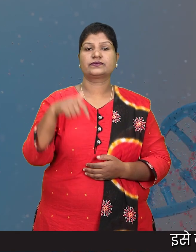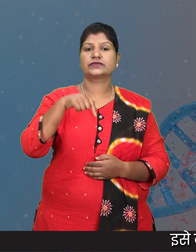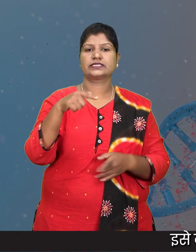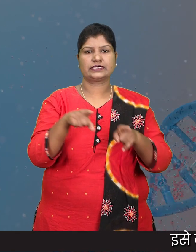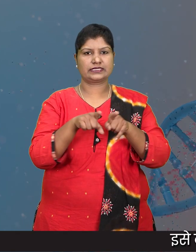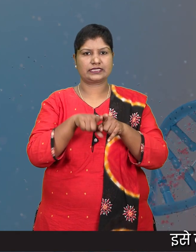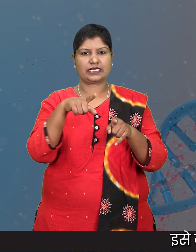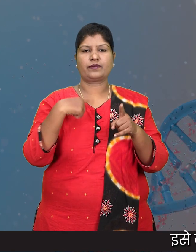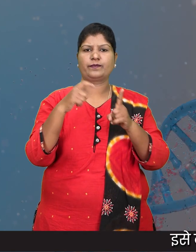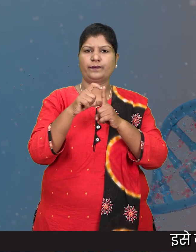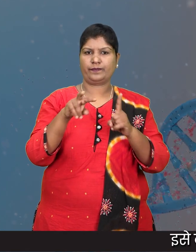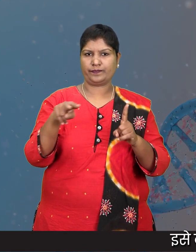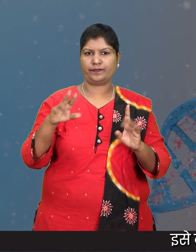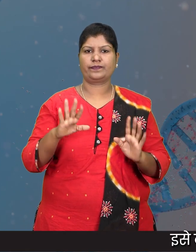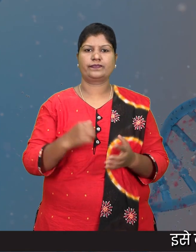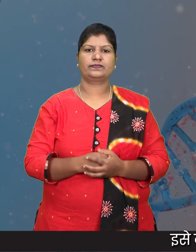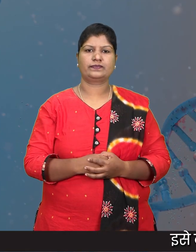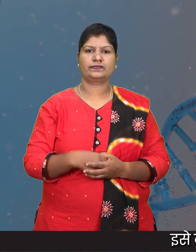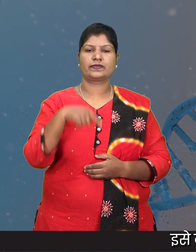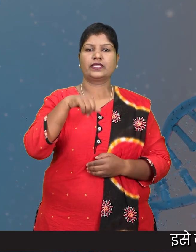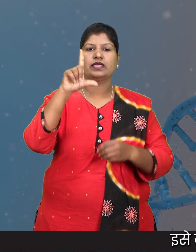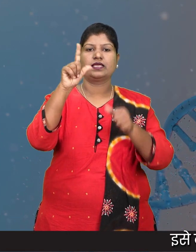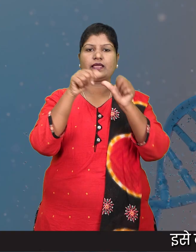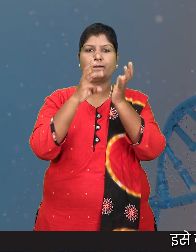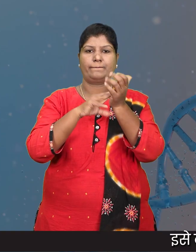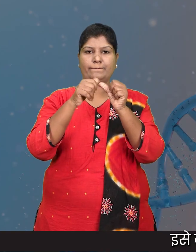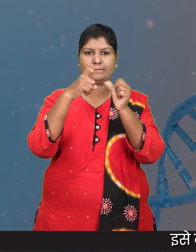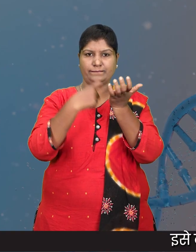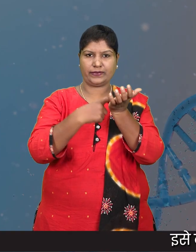इसे लैमार्कवाद भी कहा जाता है।